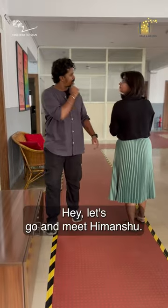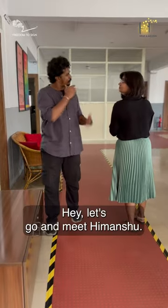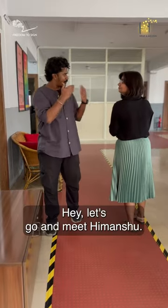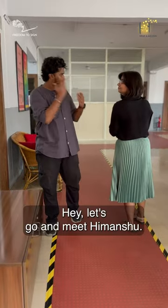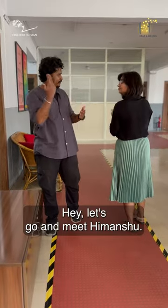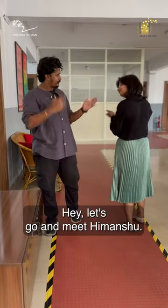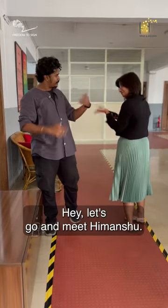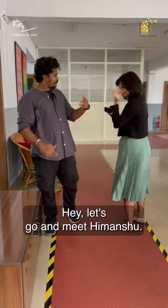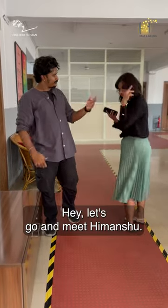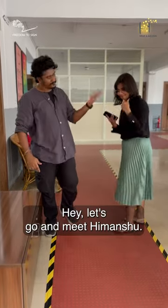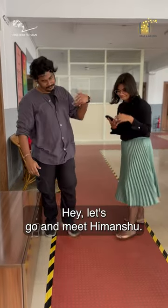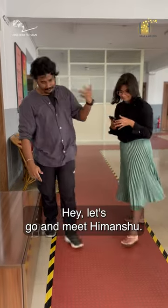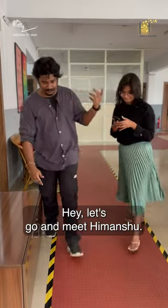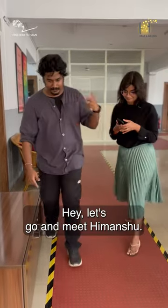चलो हिमांशु से मिलते